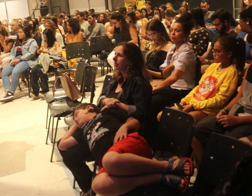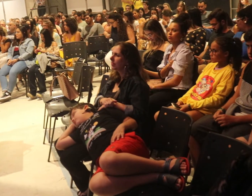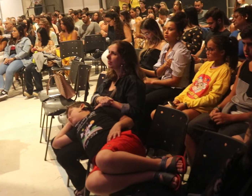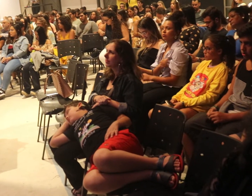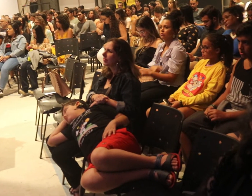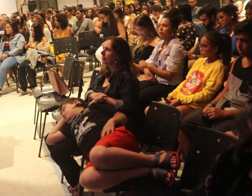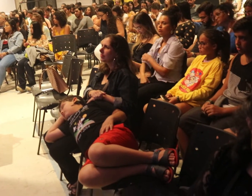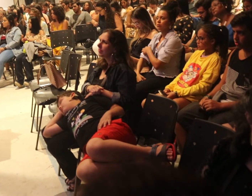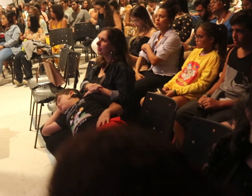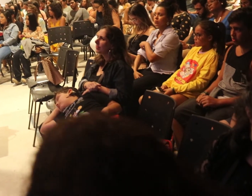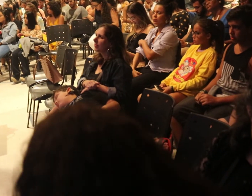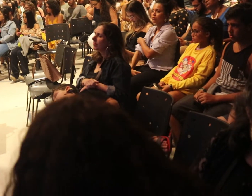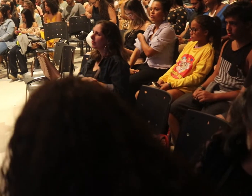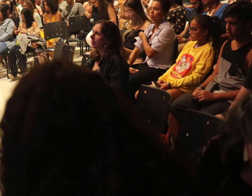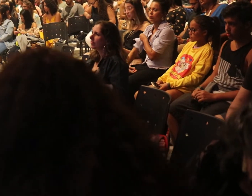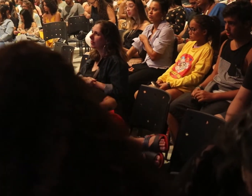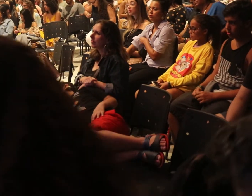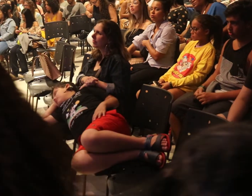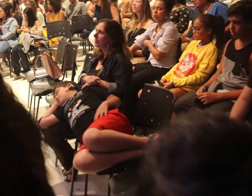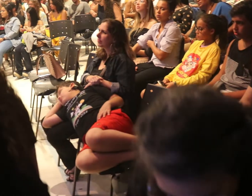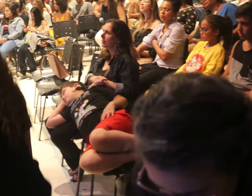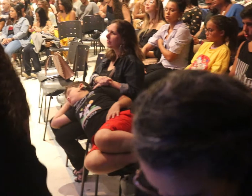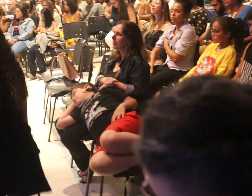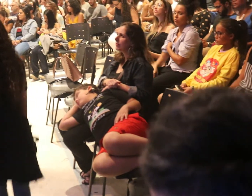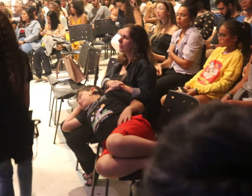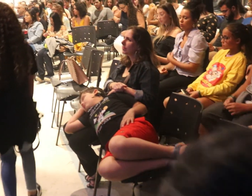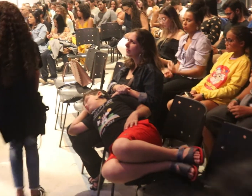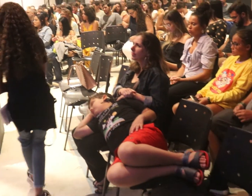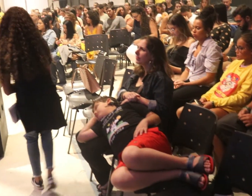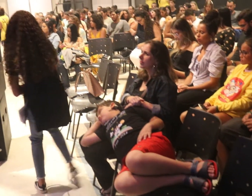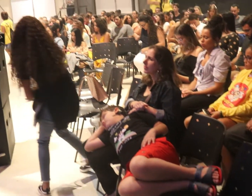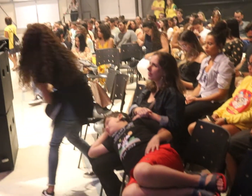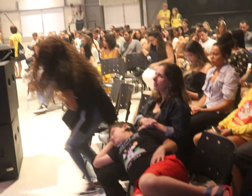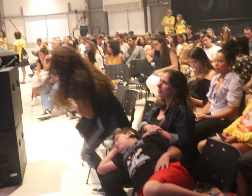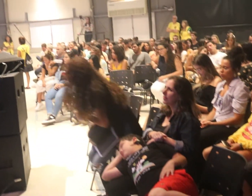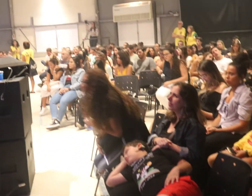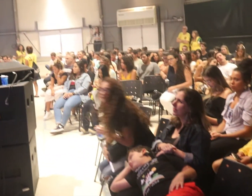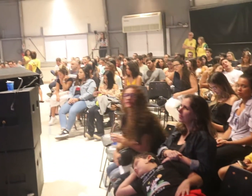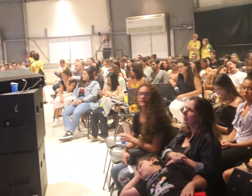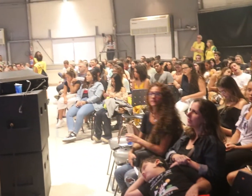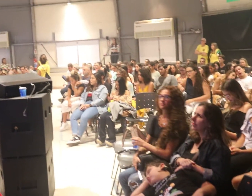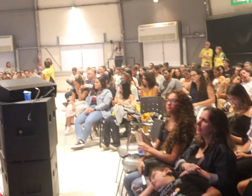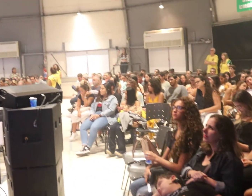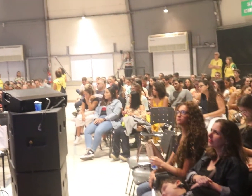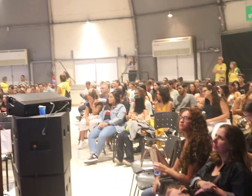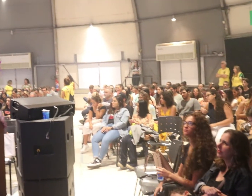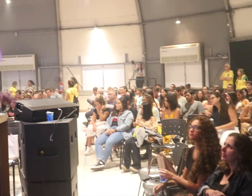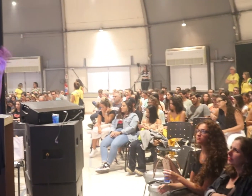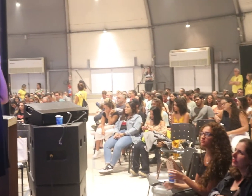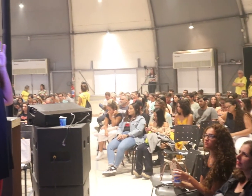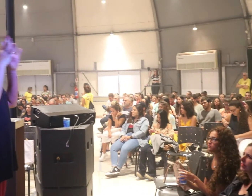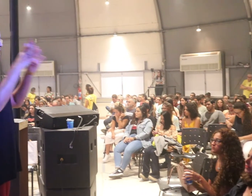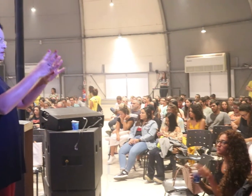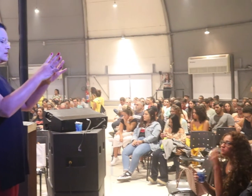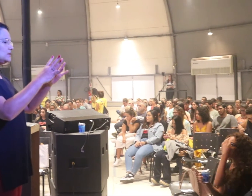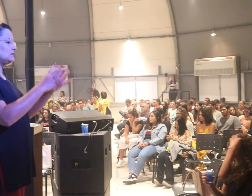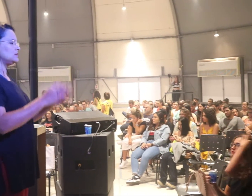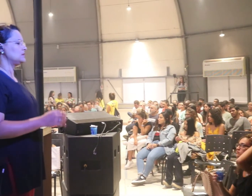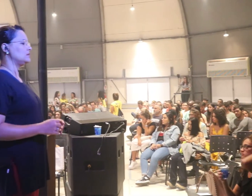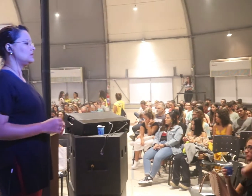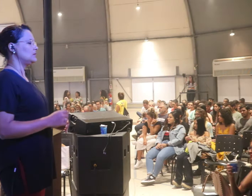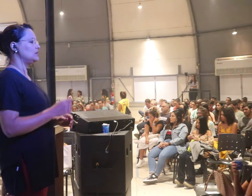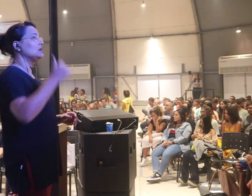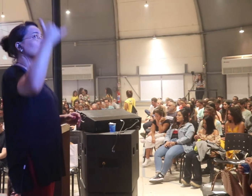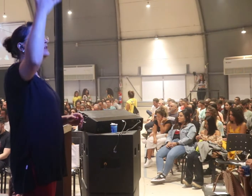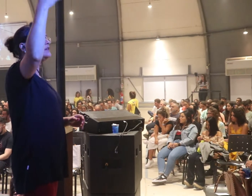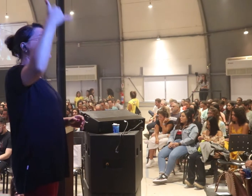tenha sentido, enfim, todas essas coisas. Então tenta quietar mesmo no seu coração, tenta prestar atenção e Deus realmente fale com a